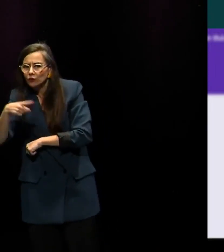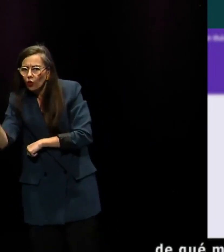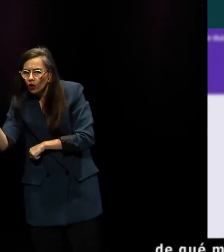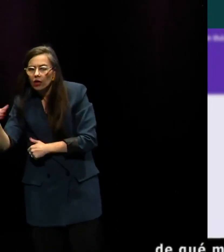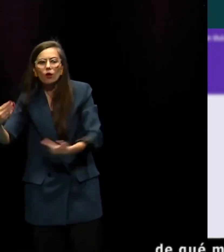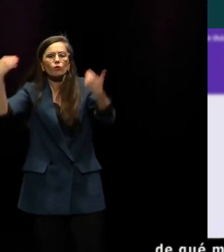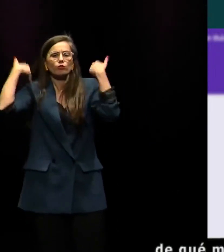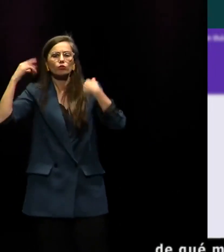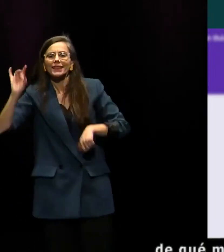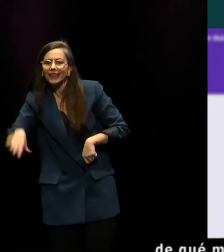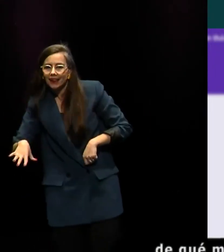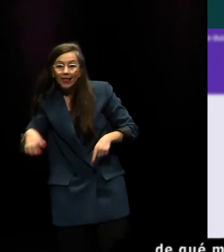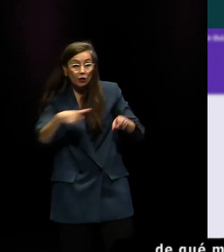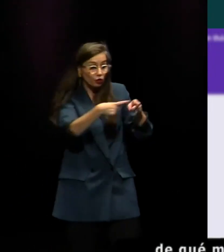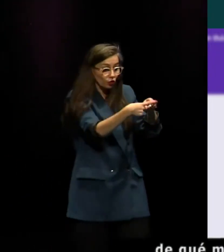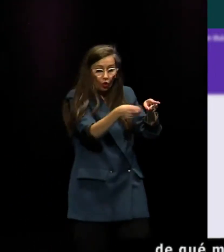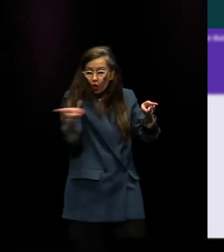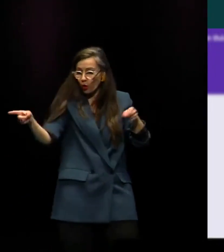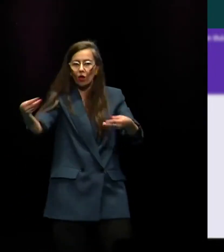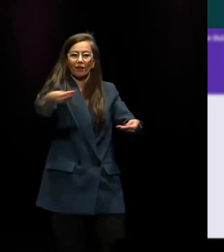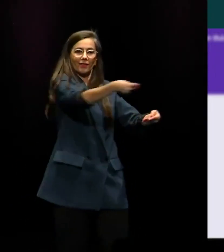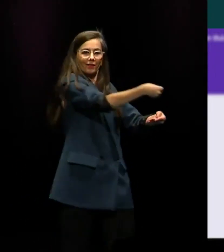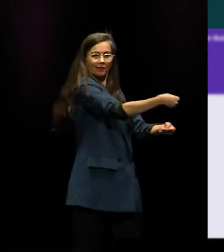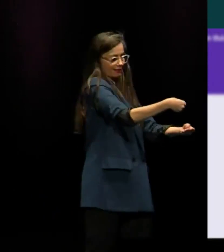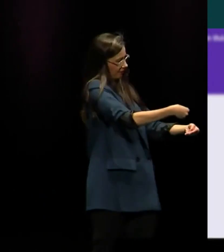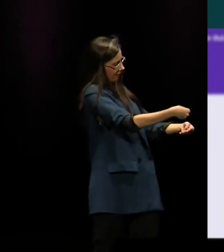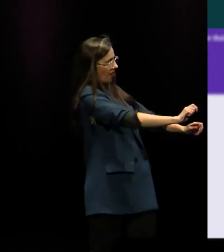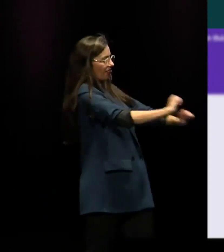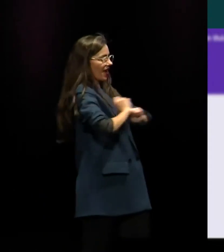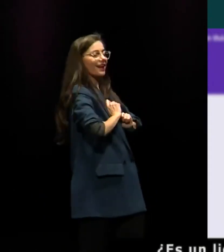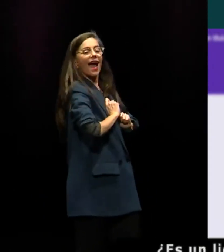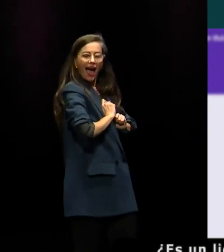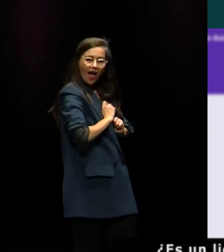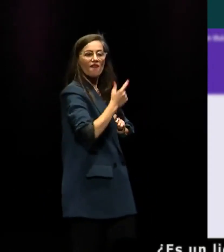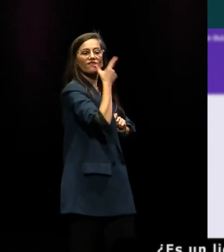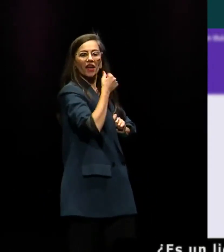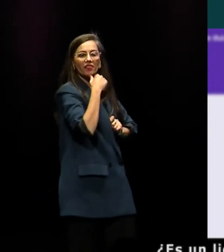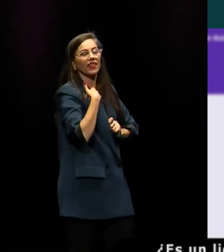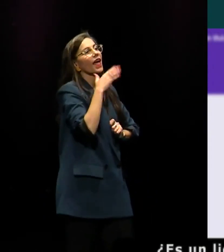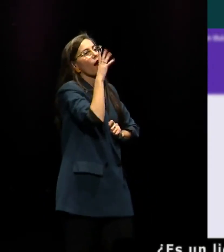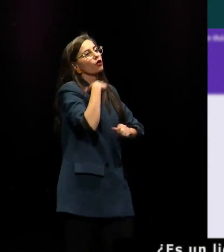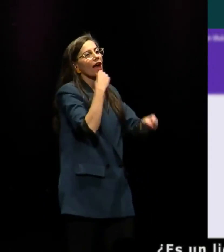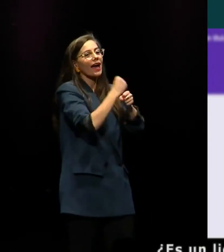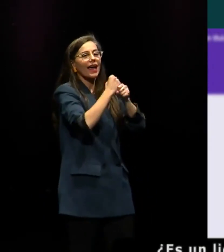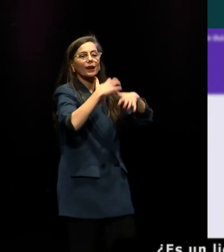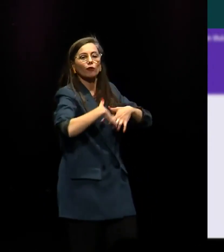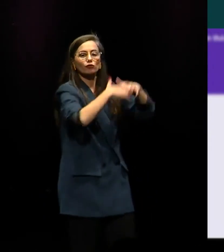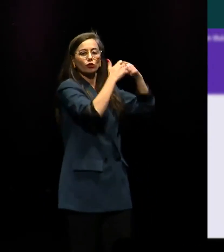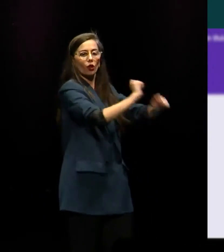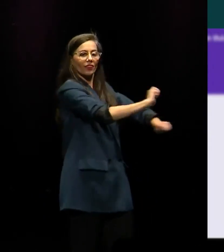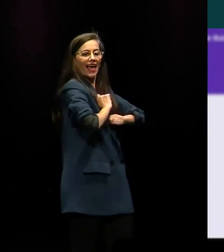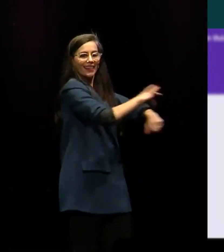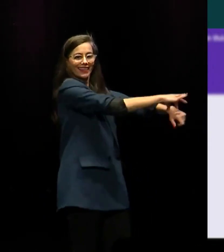un proyecto, gestionamos la calidad dentro de estas organizaciones.